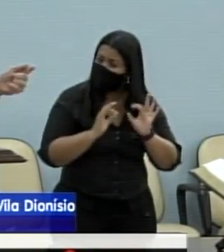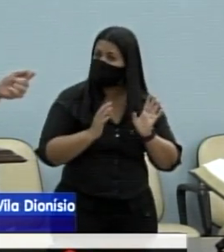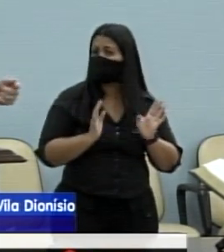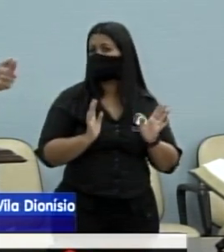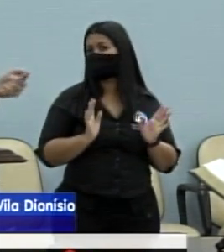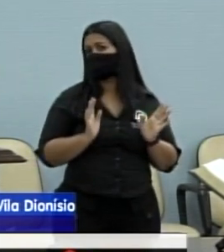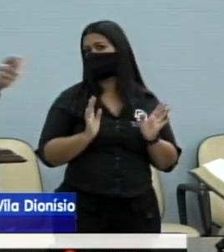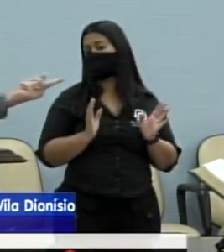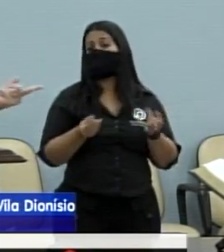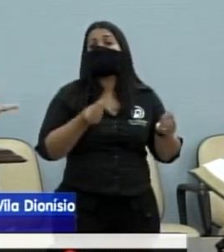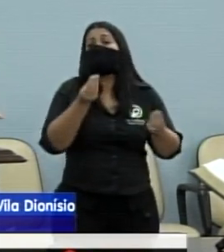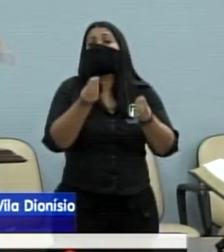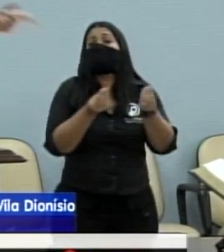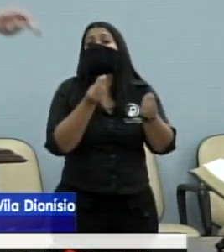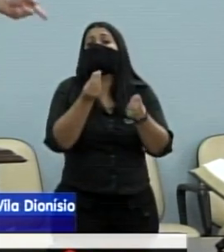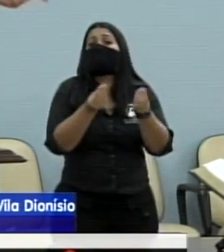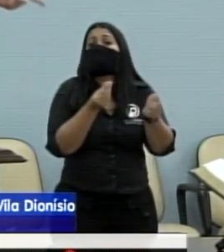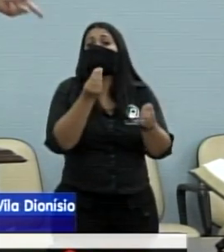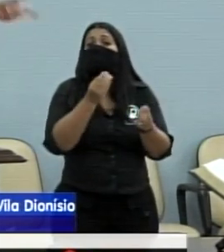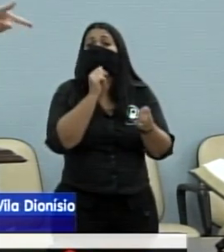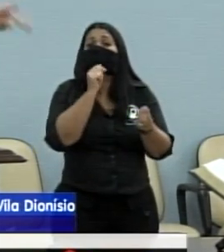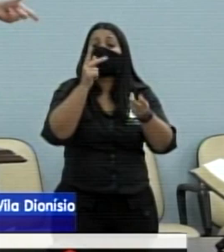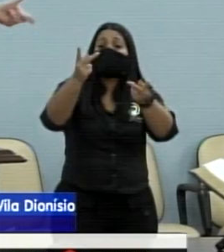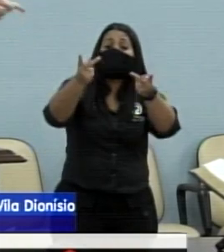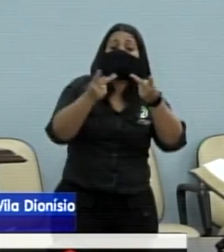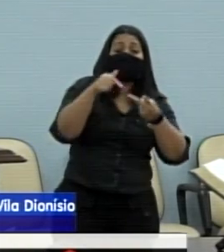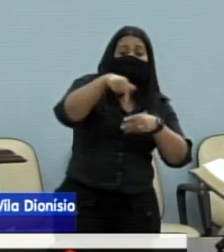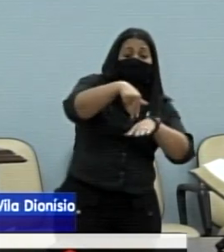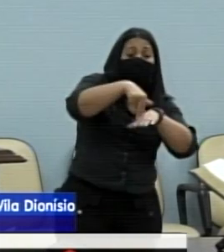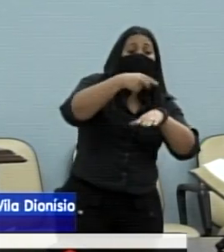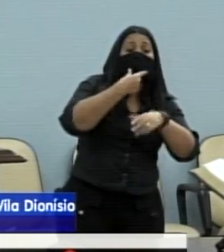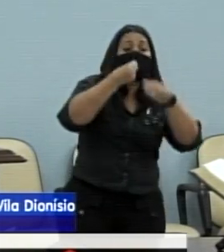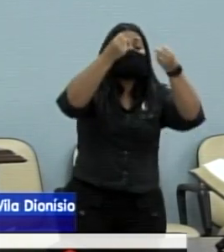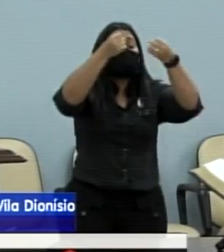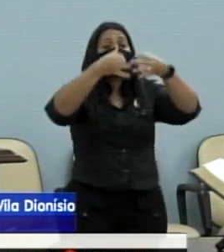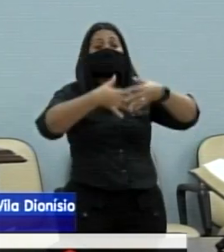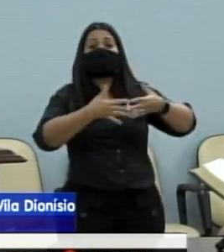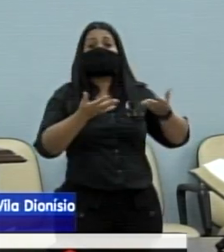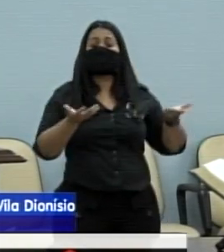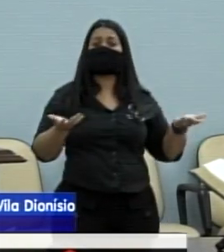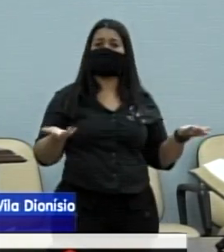Como é que a gente pode não questionar ele, não convidar ele para essa casa para se explicar?